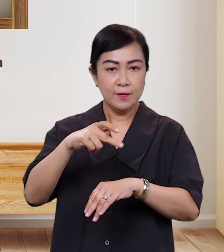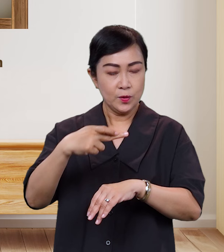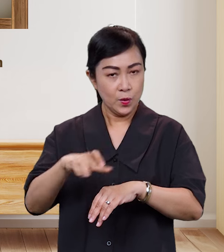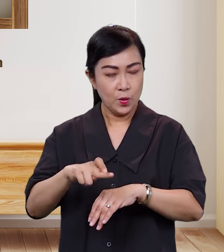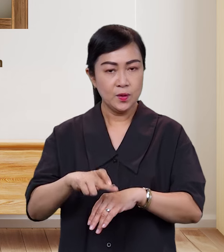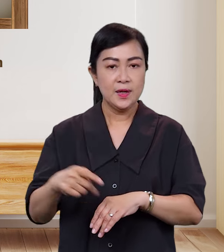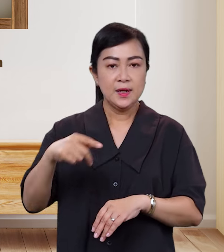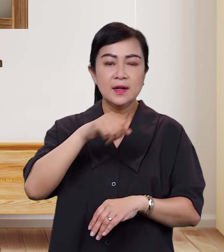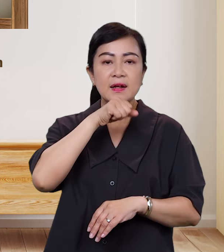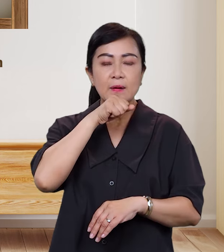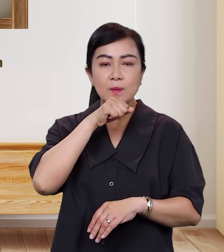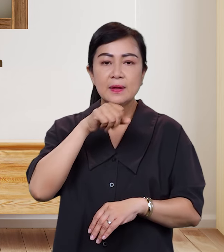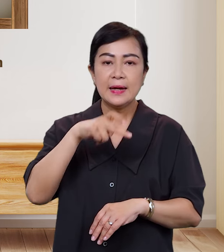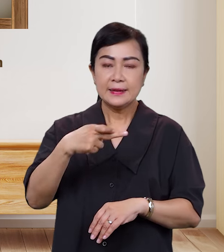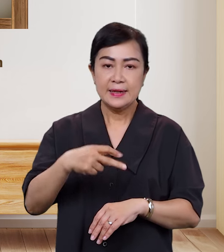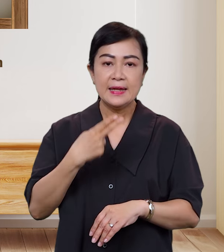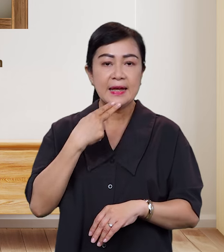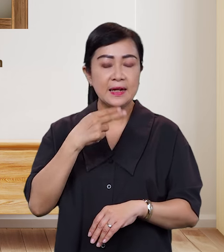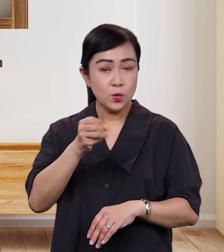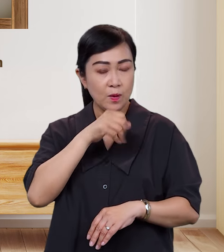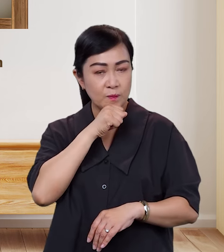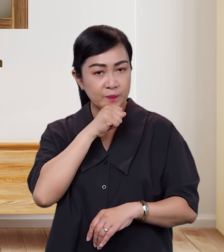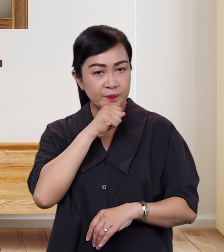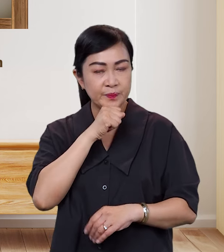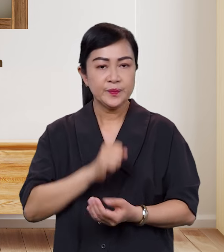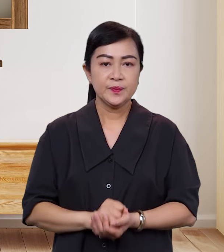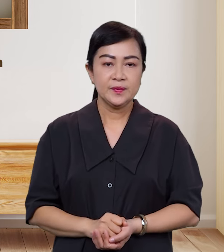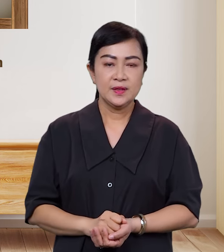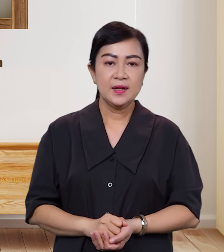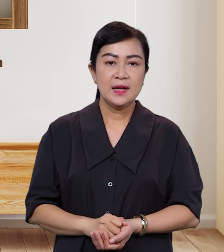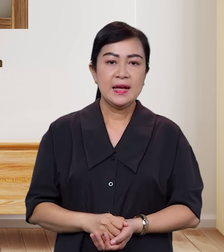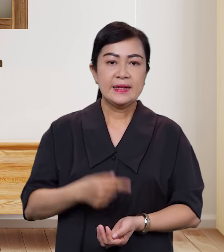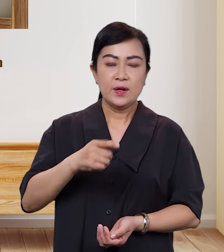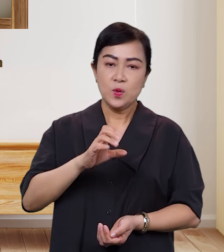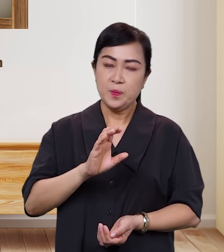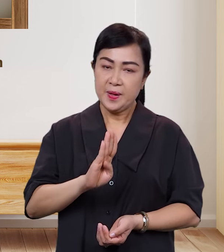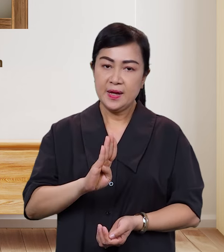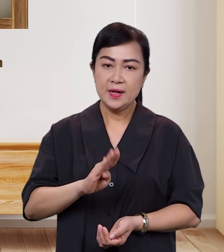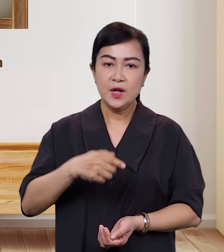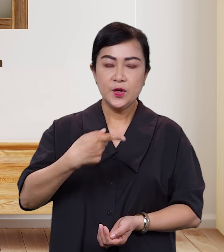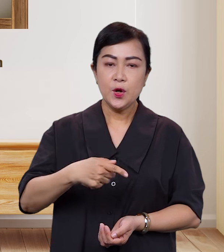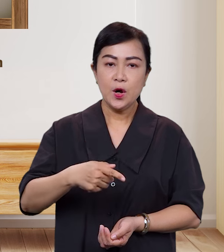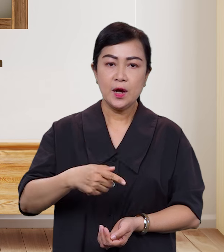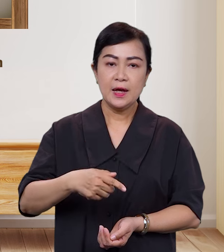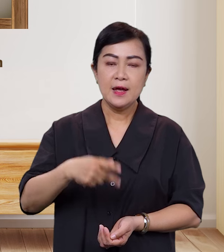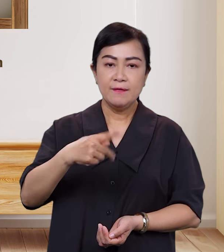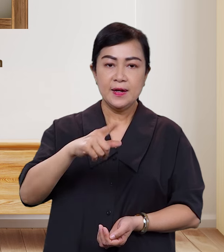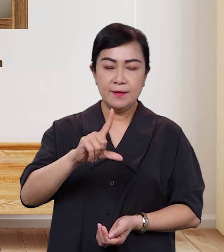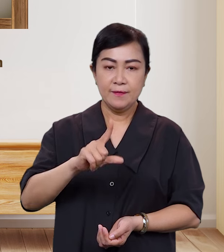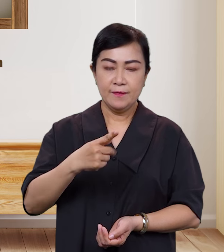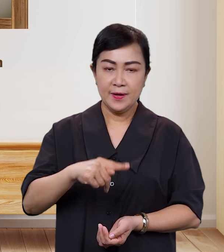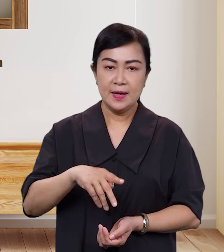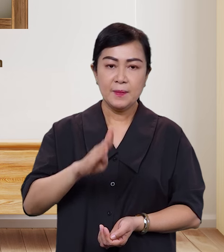là Phêrô. Rồi đến ông Andrê, anh của ông. Sau đó là các ông Giacôbê, Gioan,